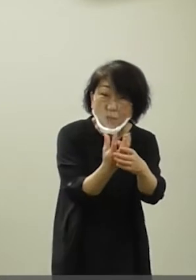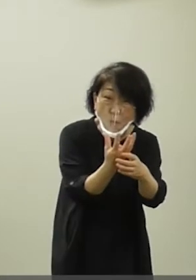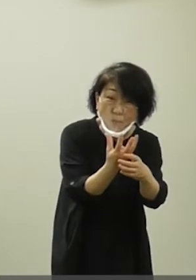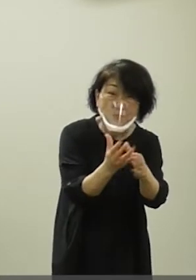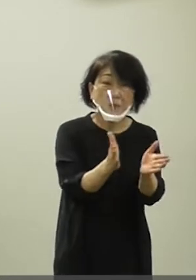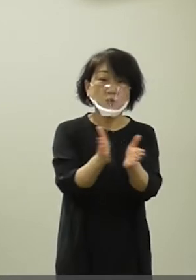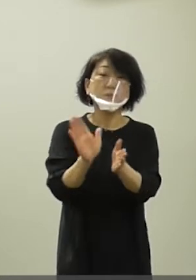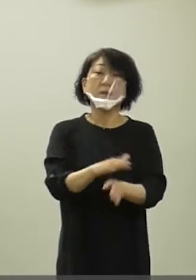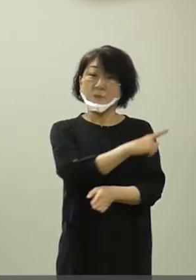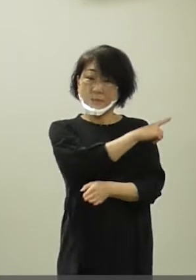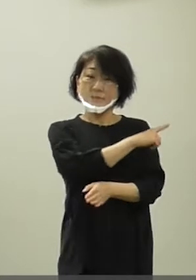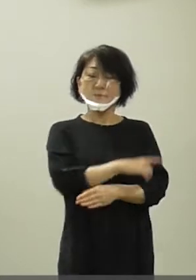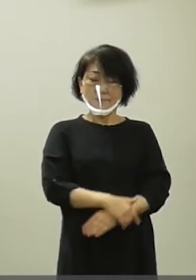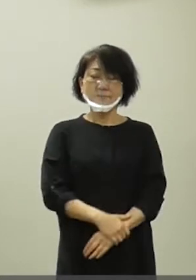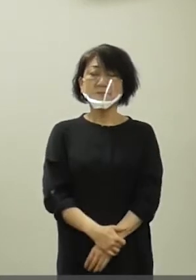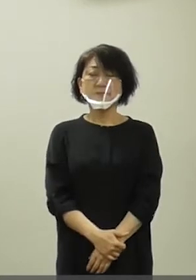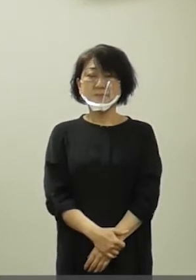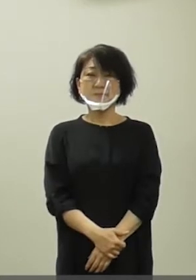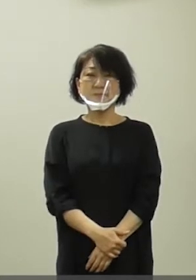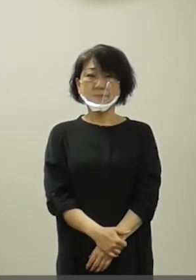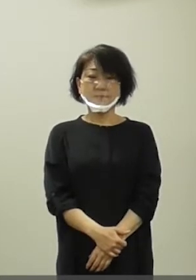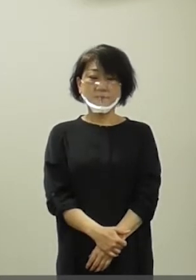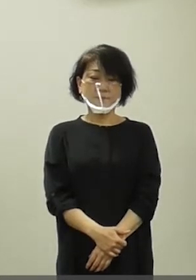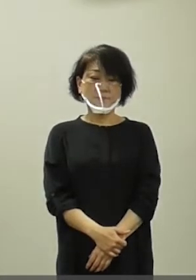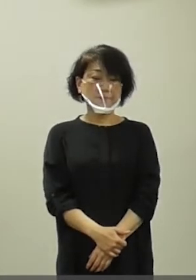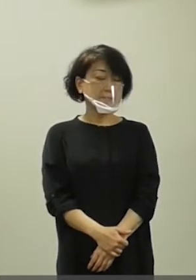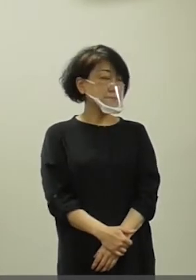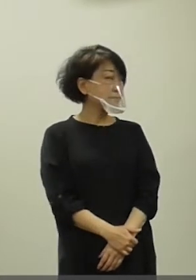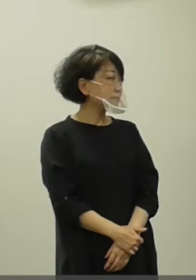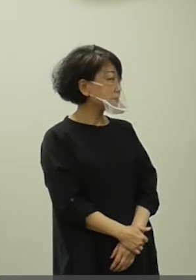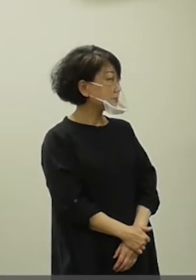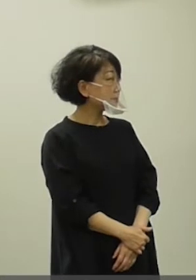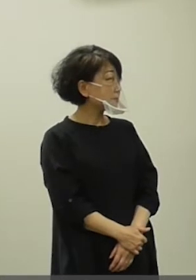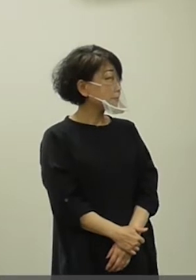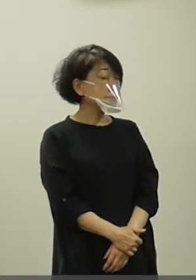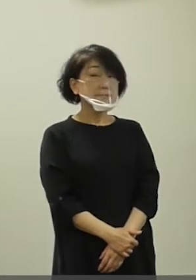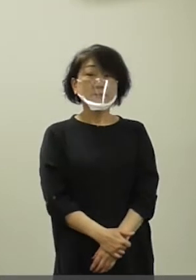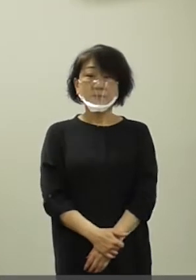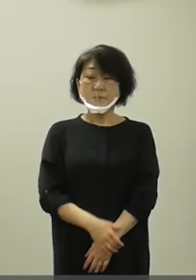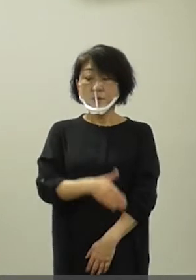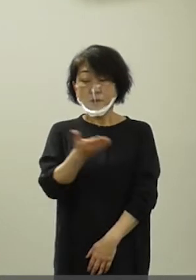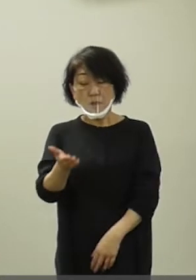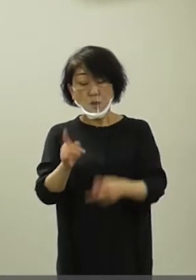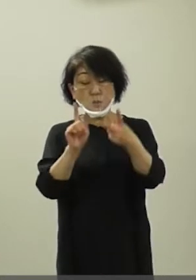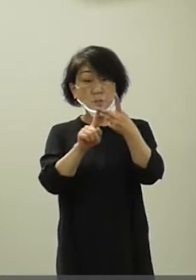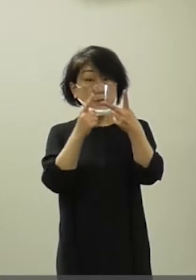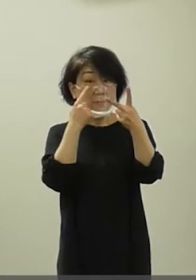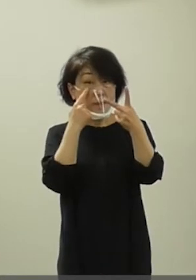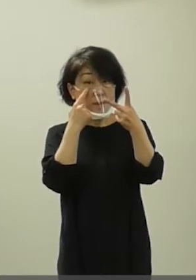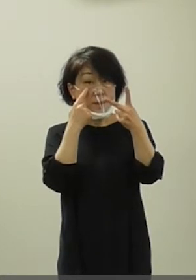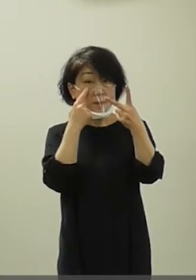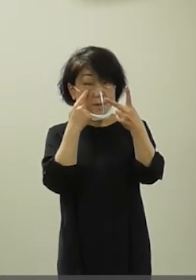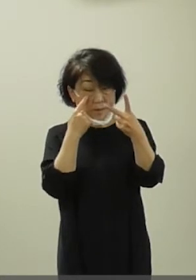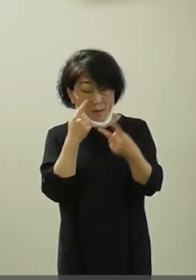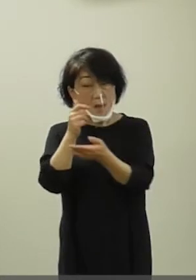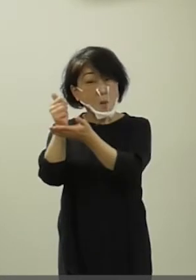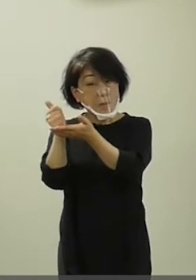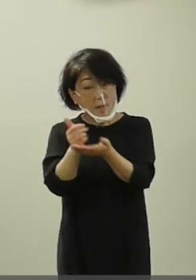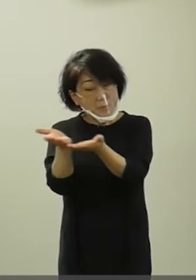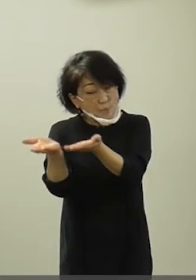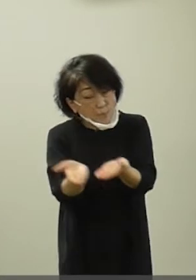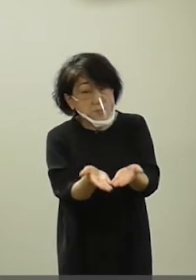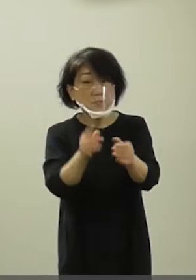2んことになりますそして2つ目でありますけれども誘客促進